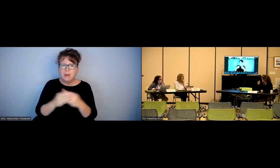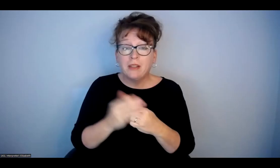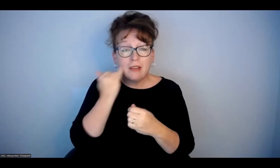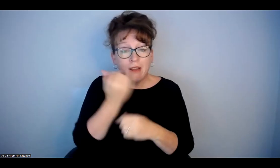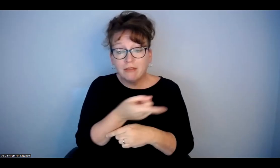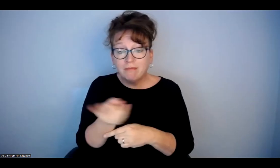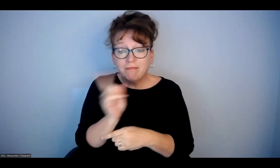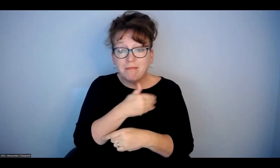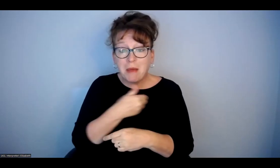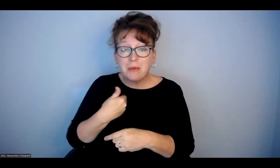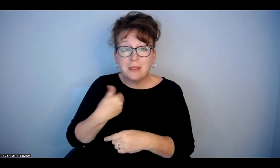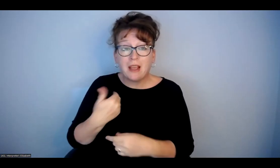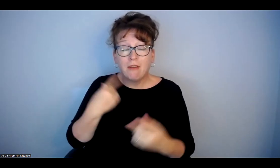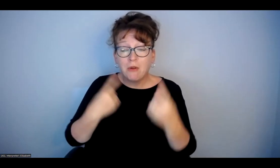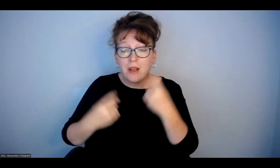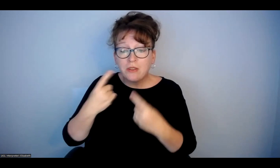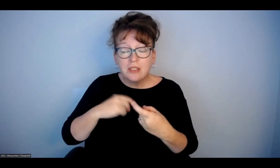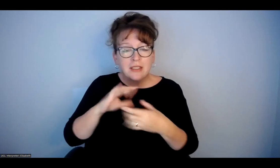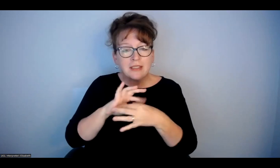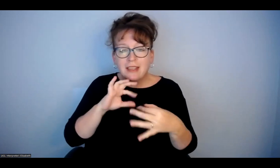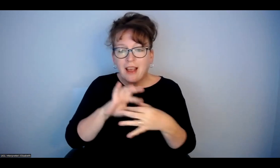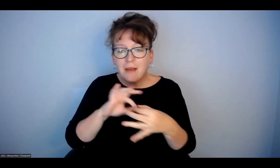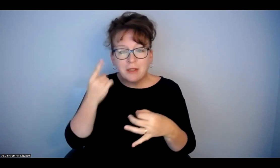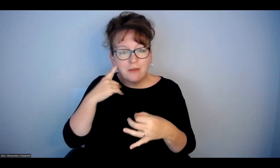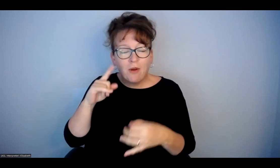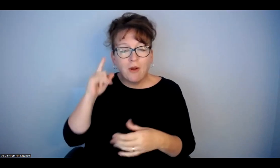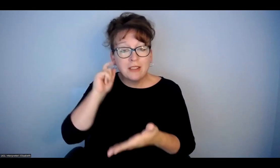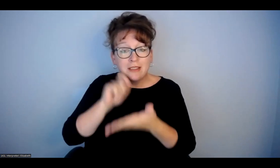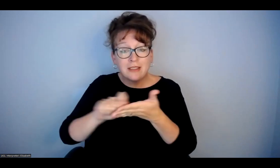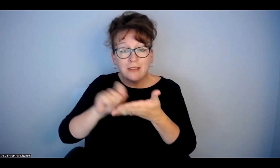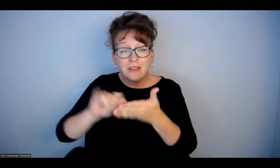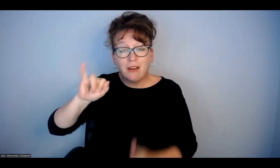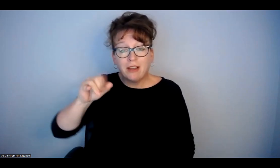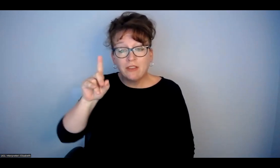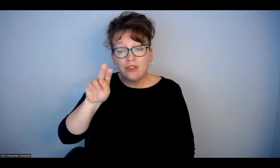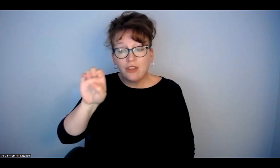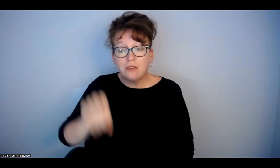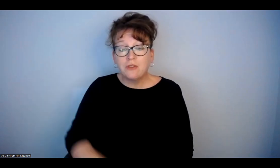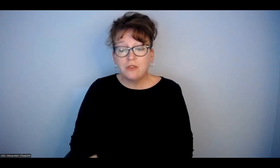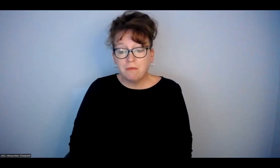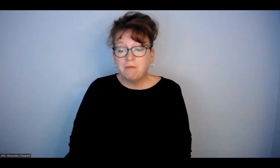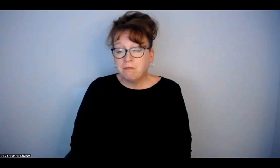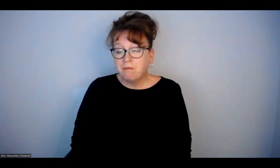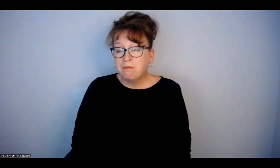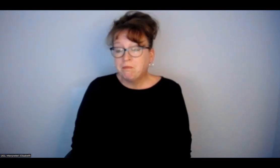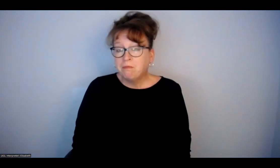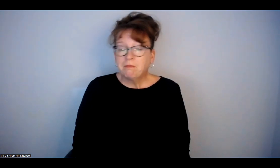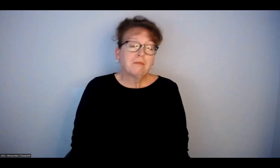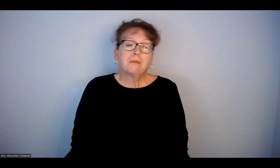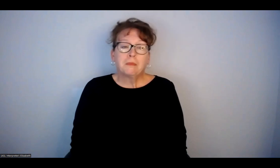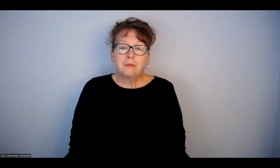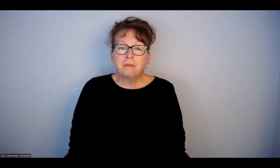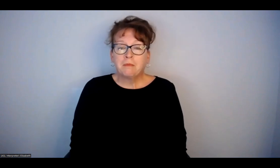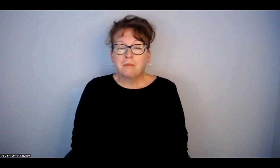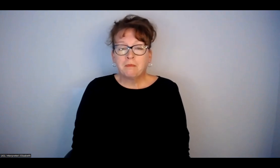limpia Así que lo voy a abrir a los miembros del consejos eh si tienen preguntas para el subsecretario